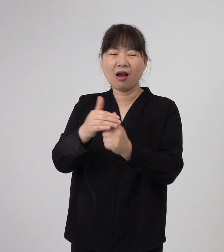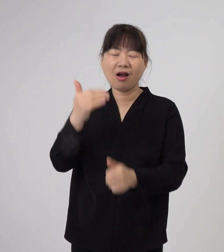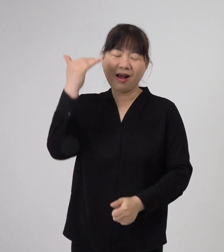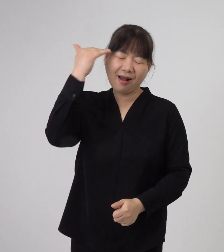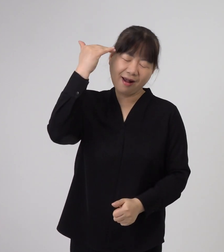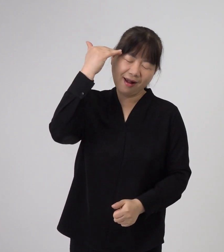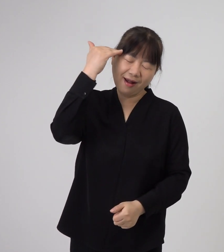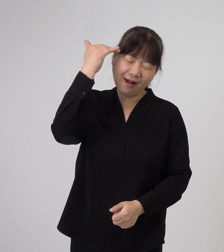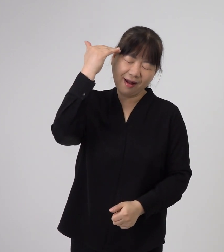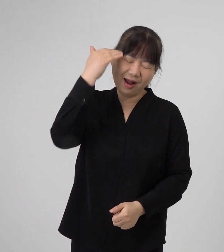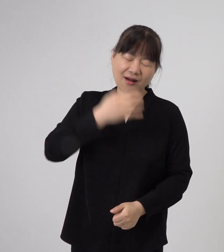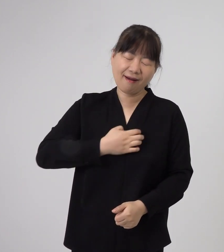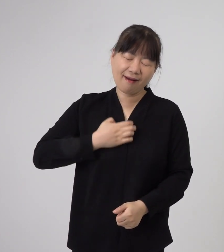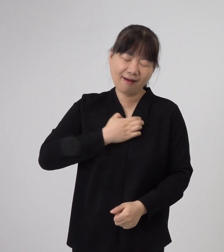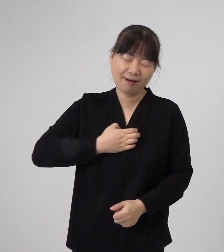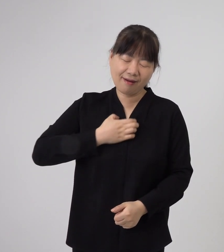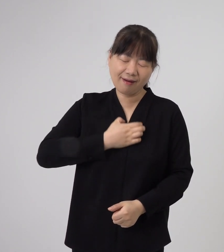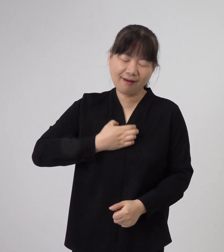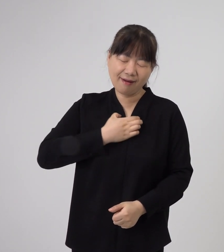만들어요. 자, 앞을 보십시다.